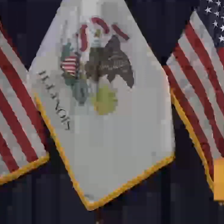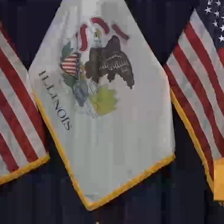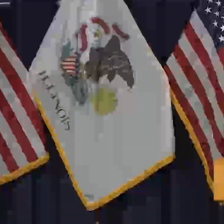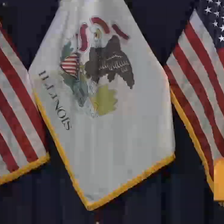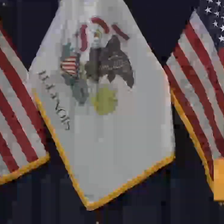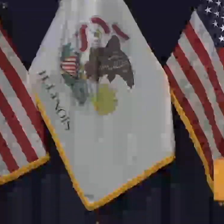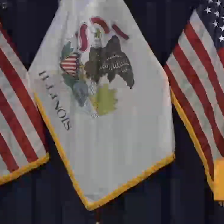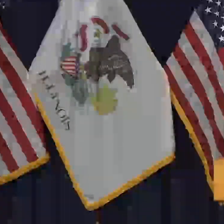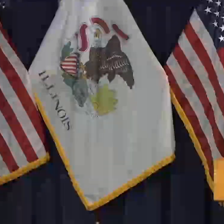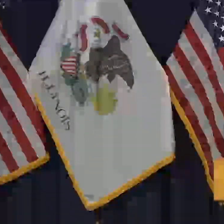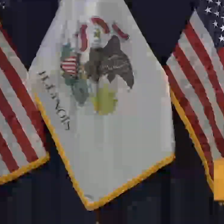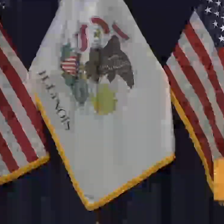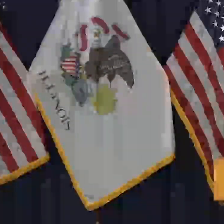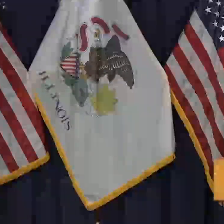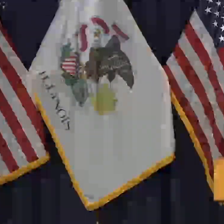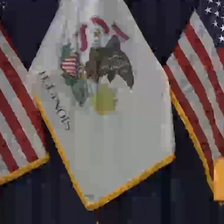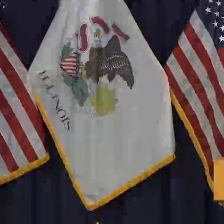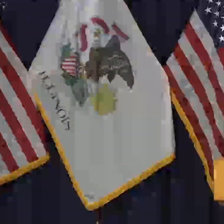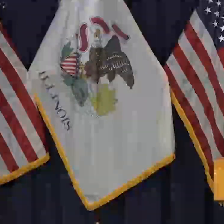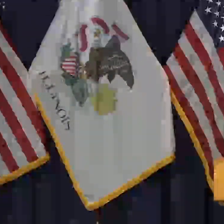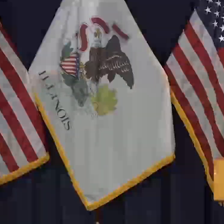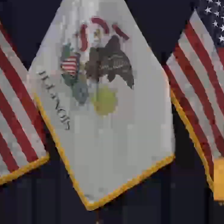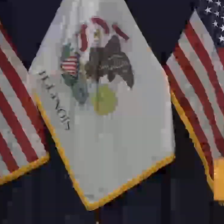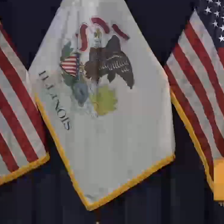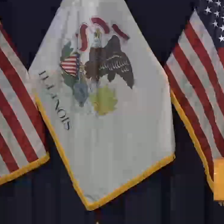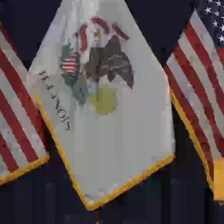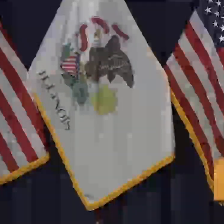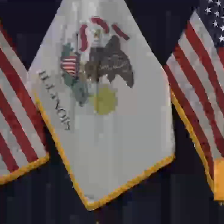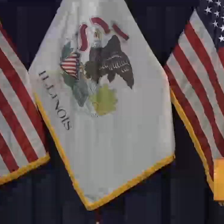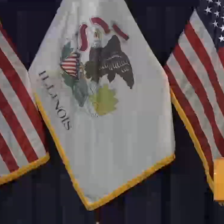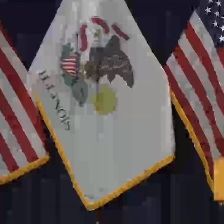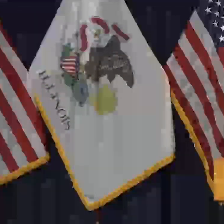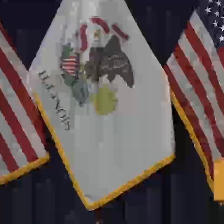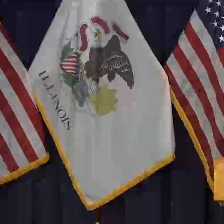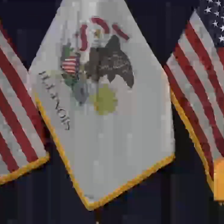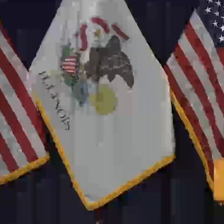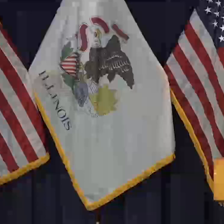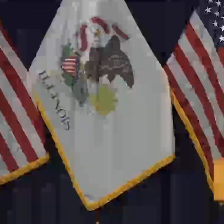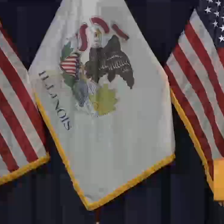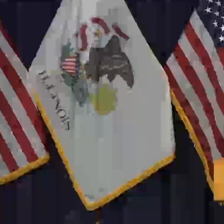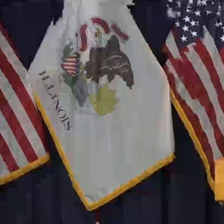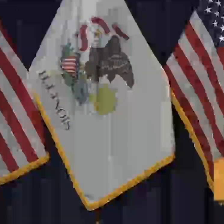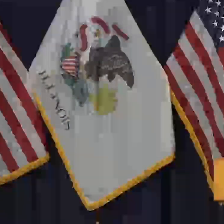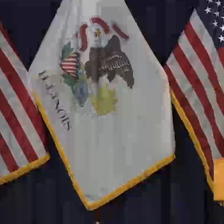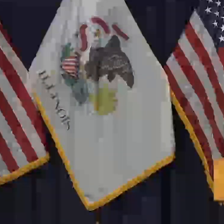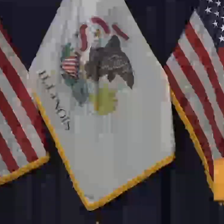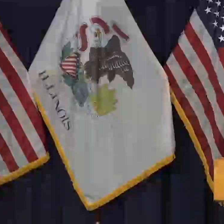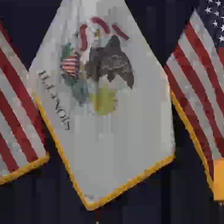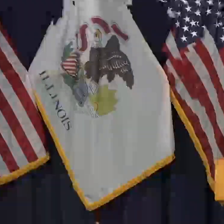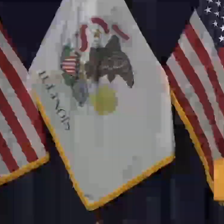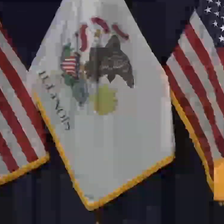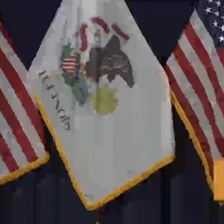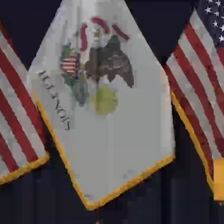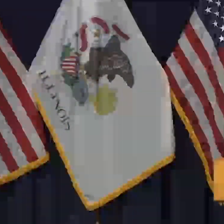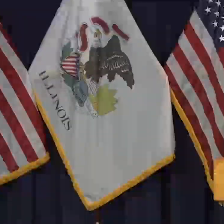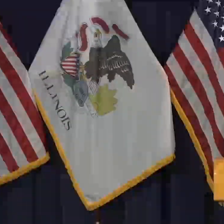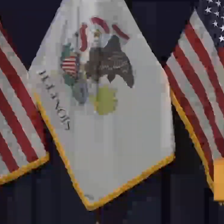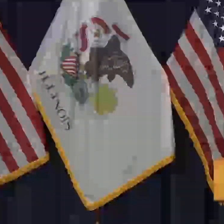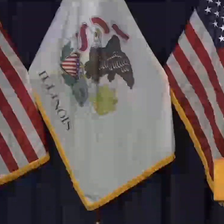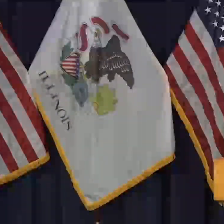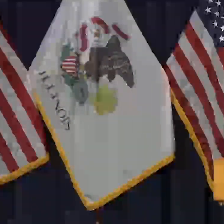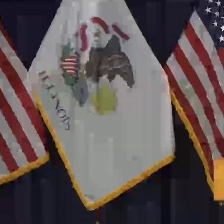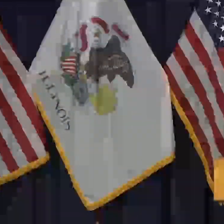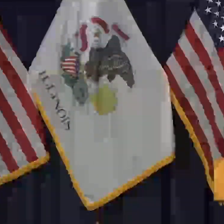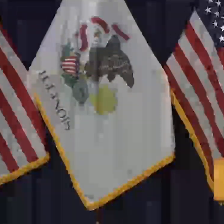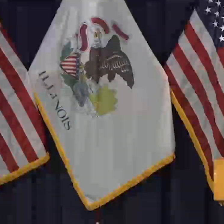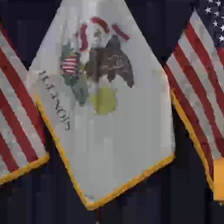COVID-19. Además, el programa de mensajes de texto IDPH COVID-19 manda mensajes